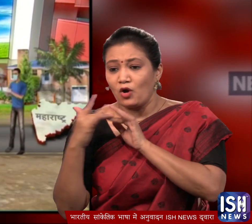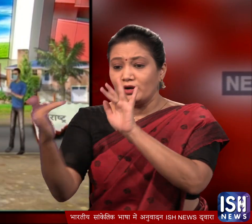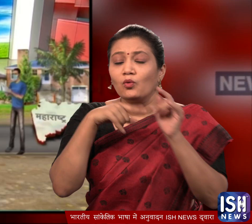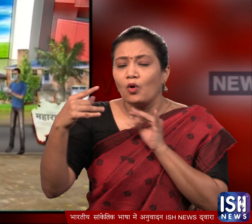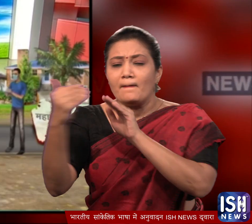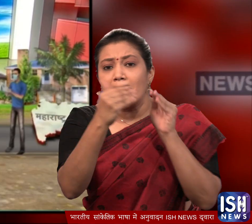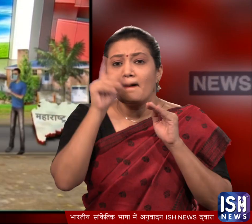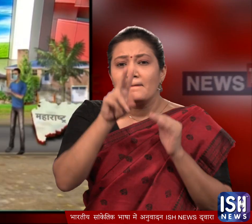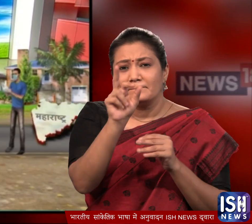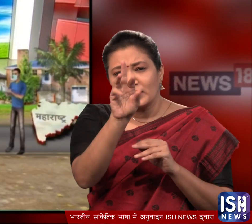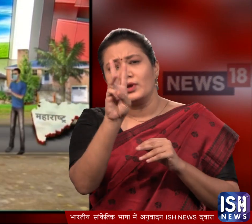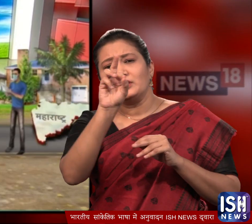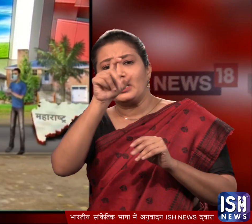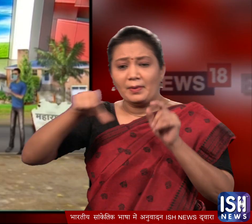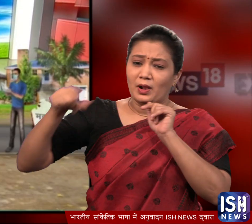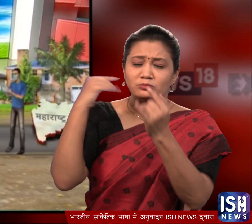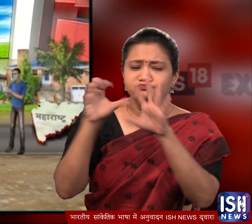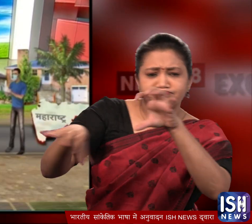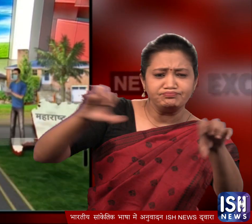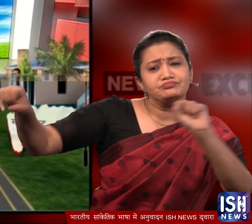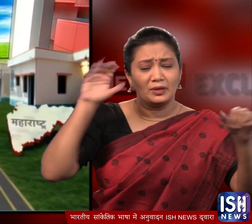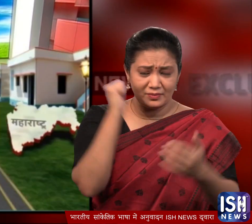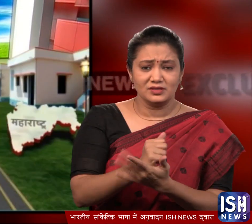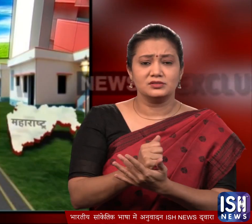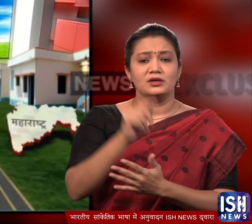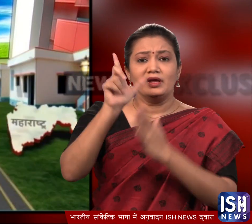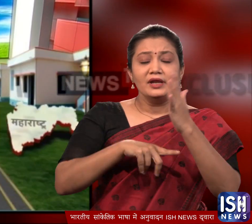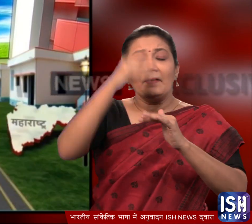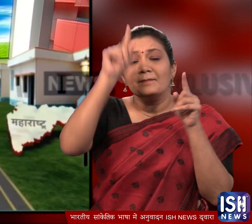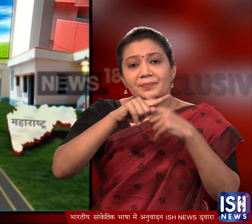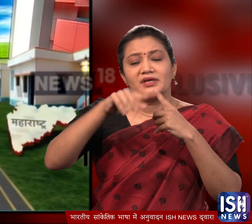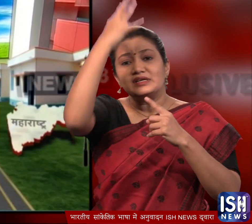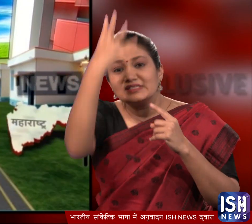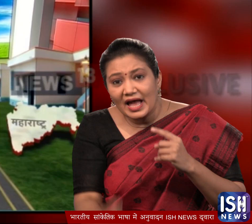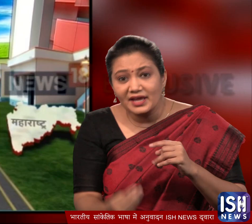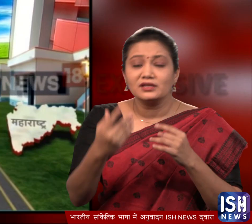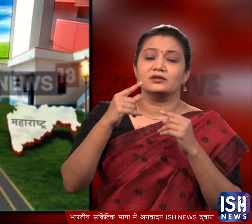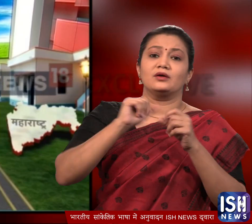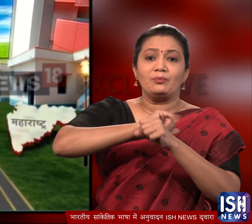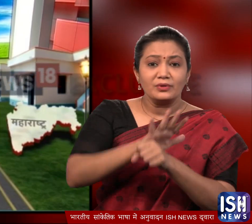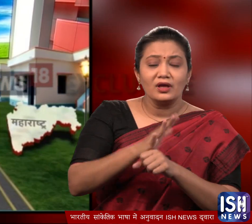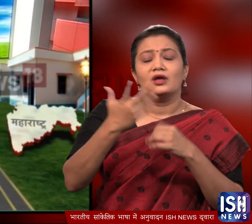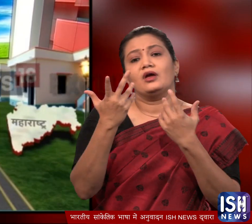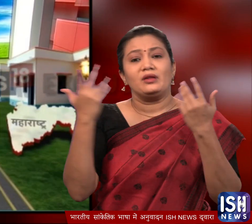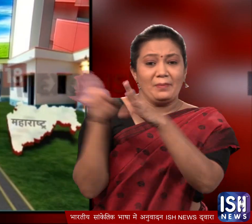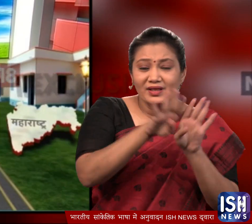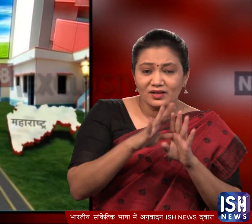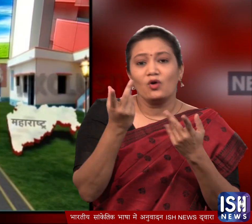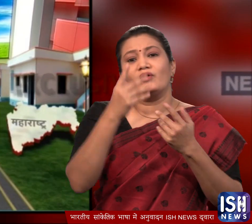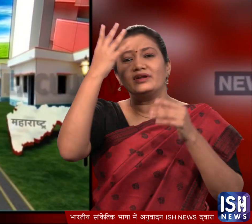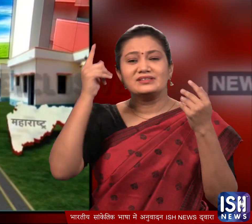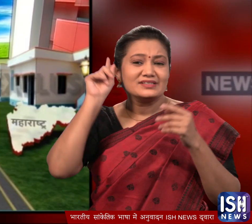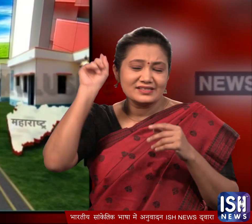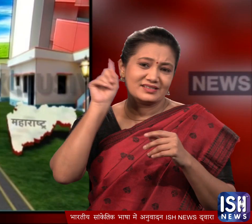20 से 30 लोगों को तलाशना जरूरी है। चिट्ठी के जरिए उन्होंने यह भी साफ किया कि नाइट कर्फ्यू और वीकेंड लॉकडाउन से हालात को नहीं संभाला जा